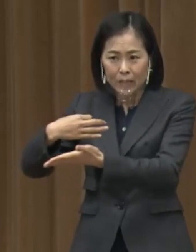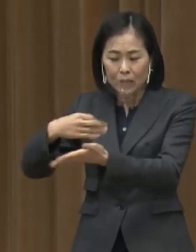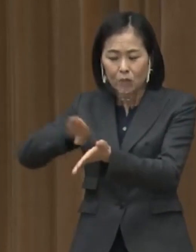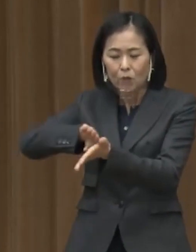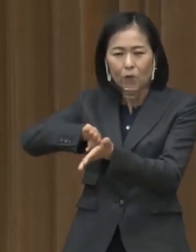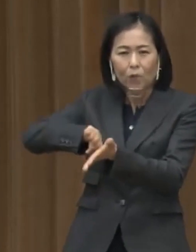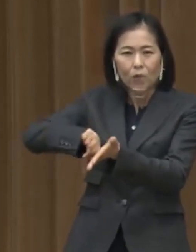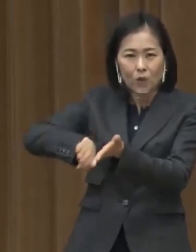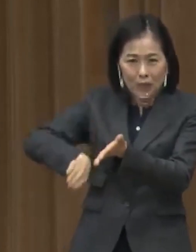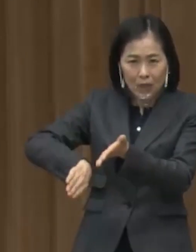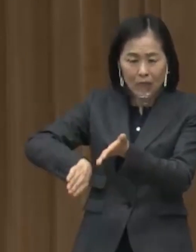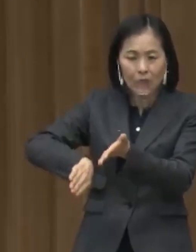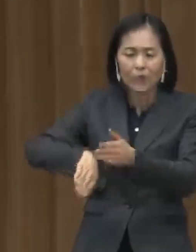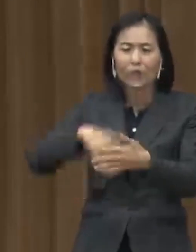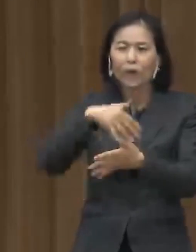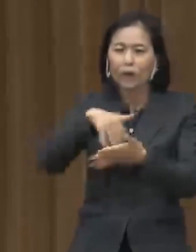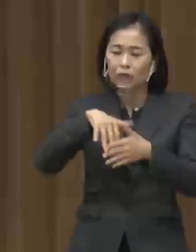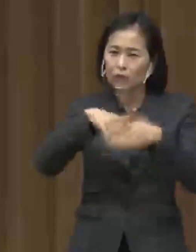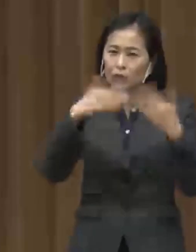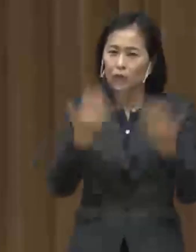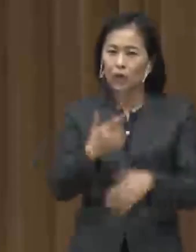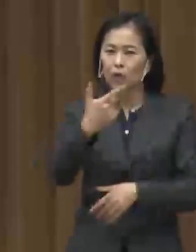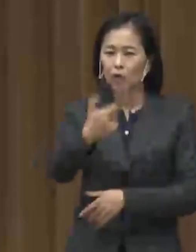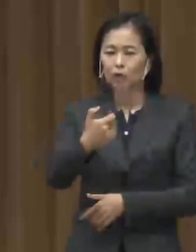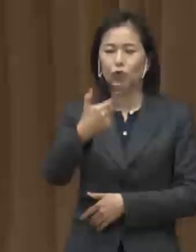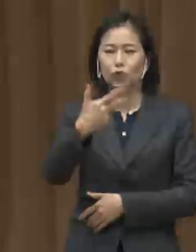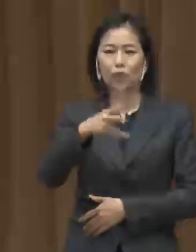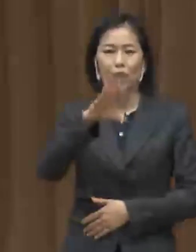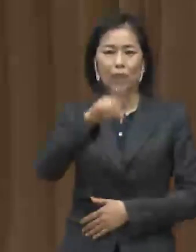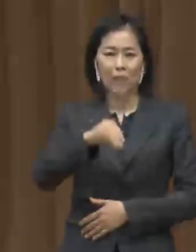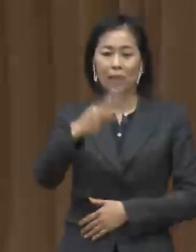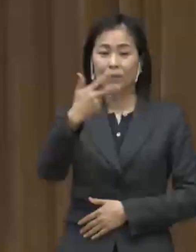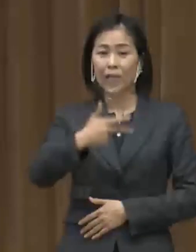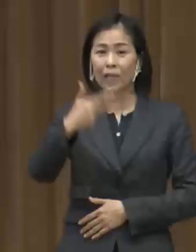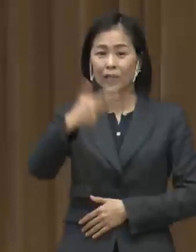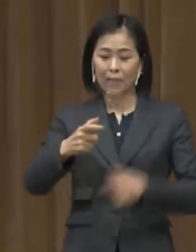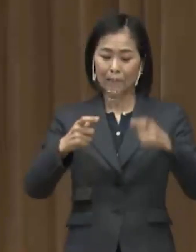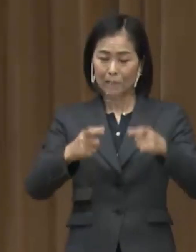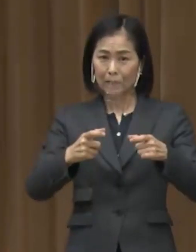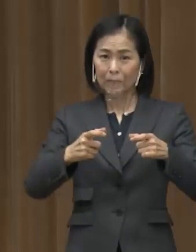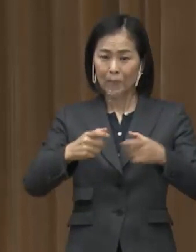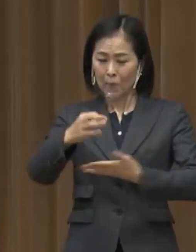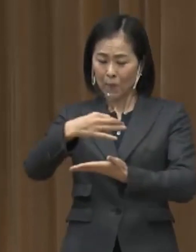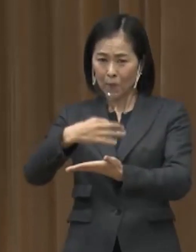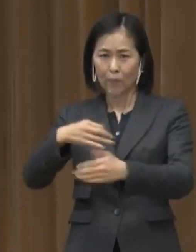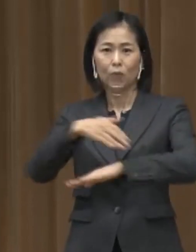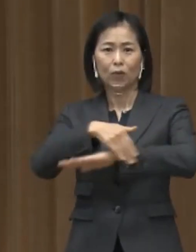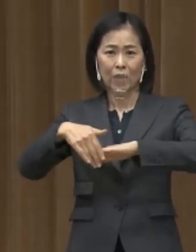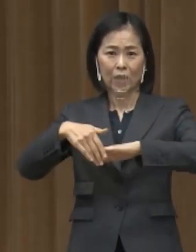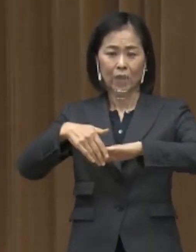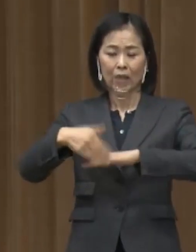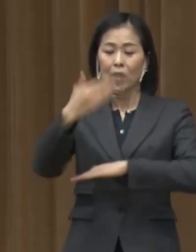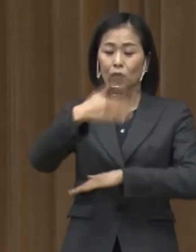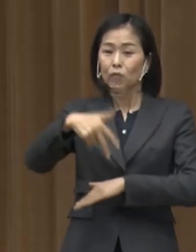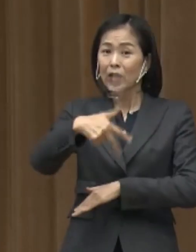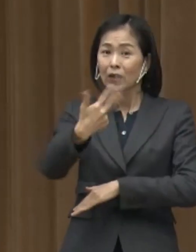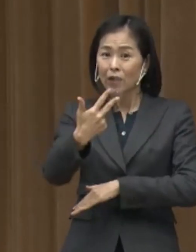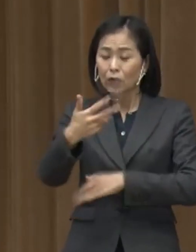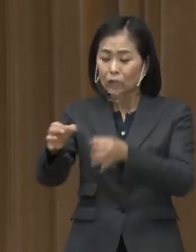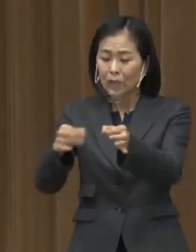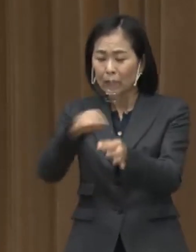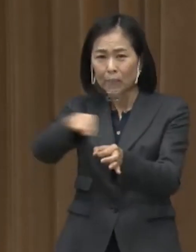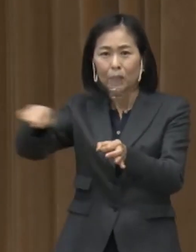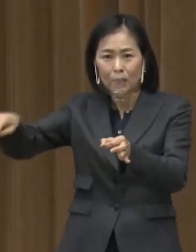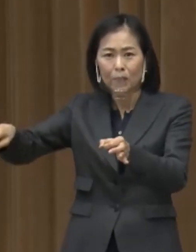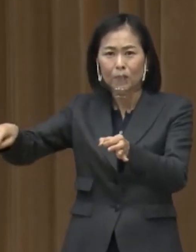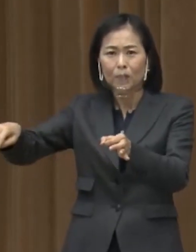約67万7千冊になります。約9200の登録店舗で